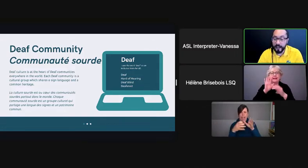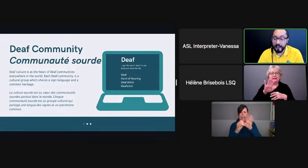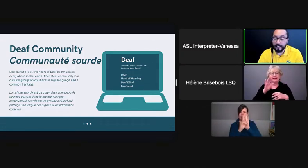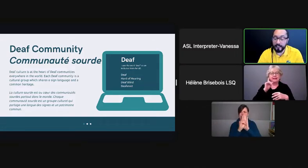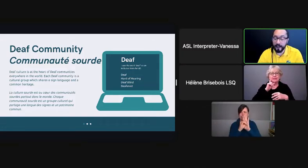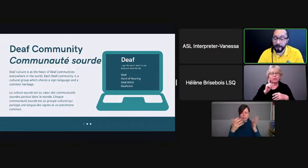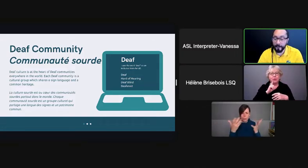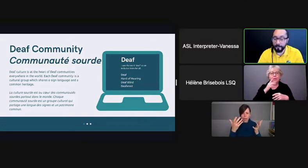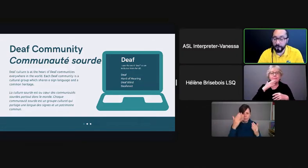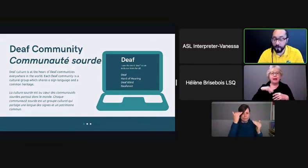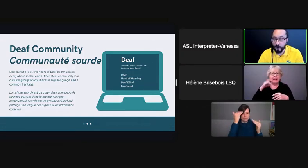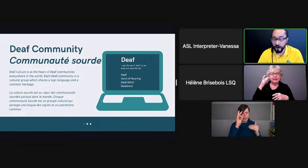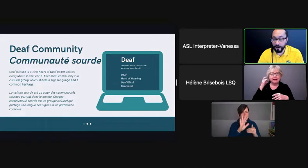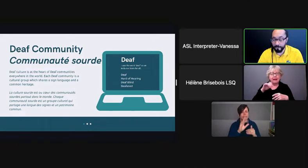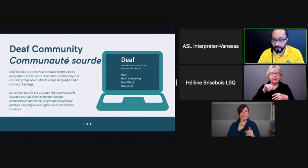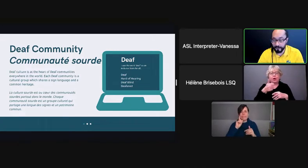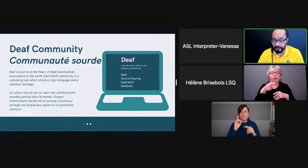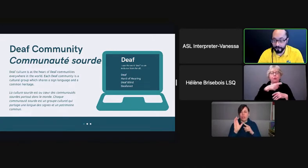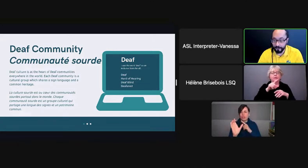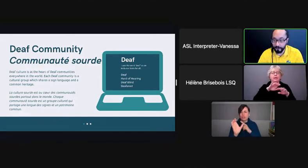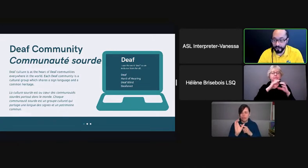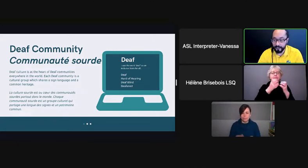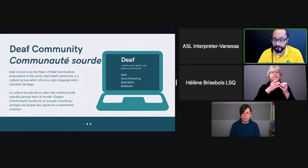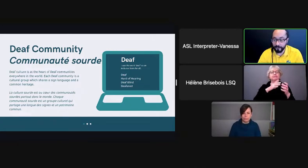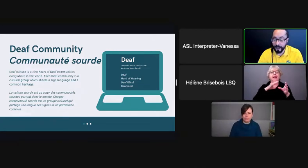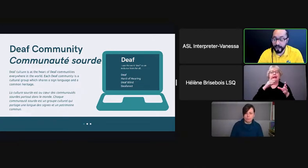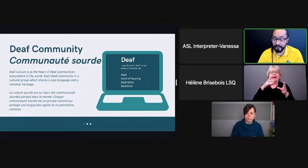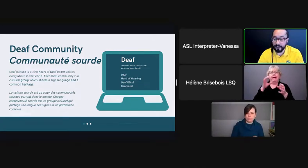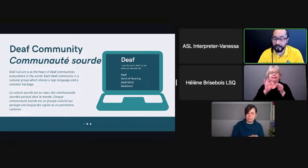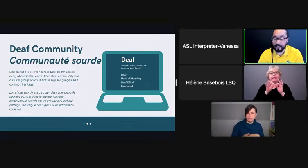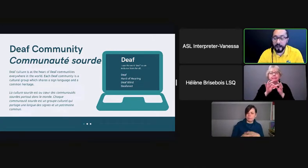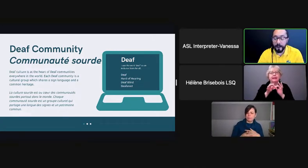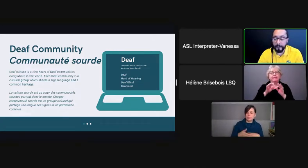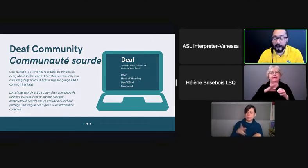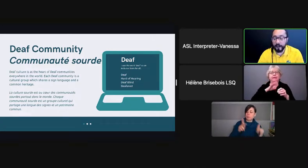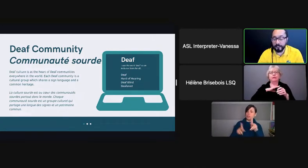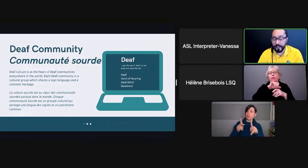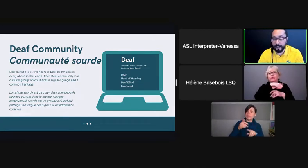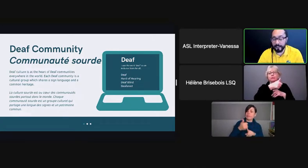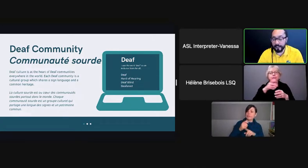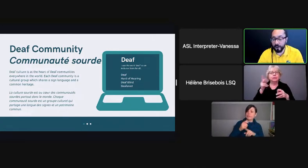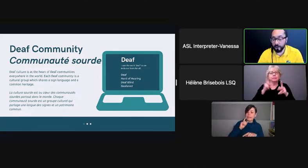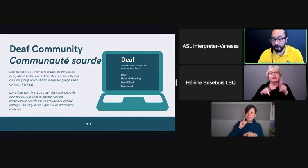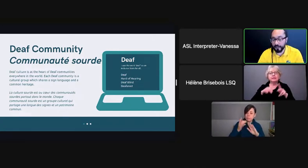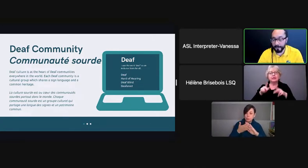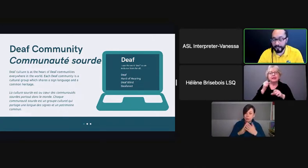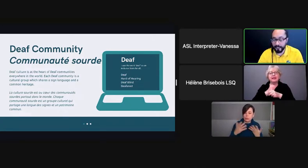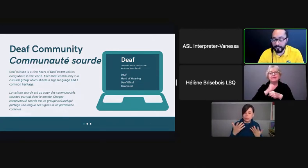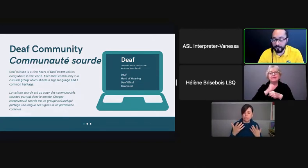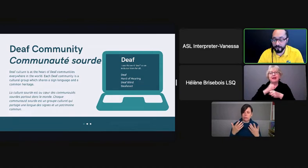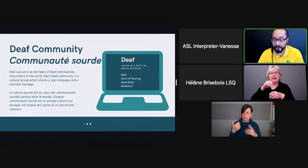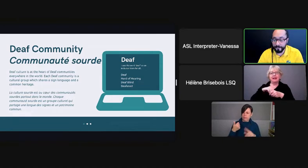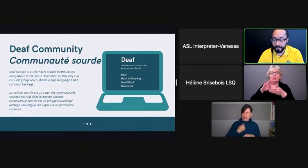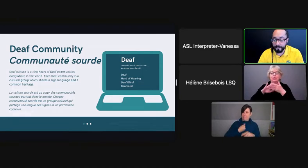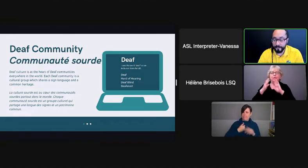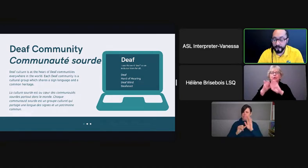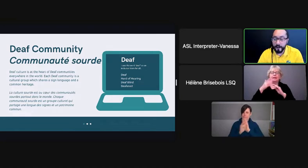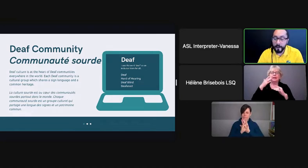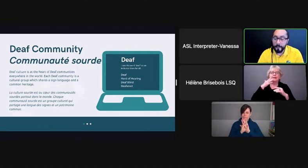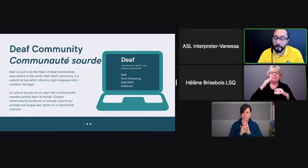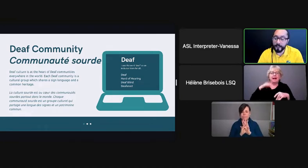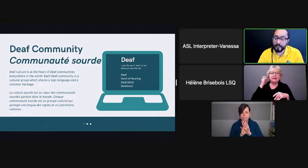malentendants, certains sont des interprètes, certains sont des gens qui travaillent dans la communauté des personnes malentendantes et